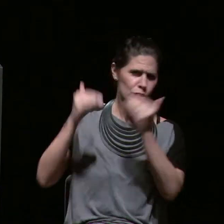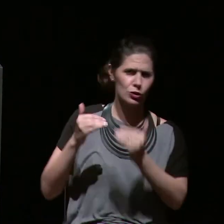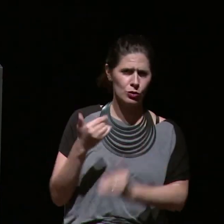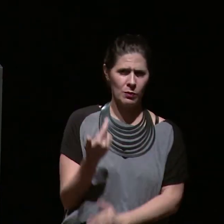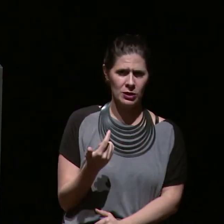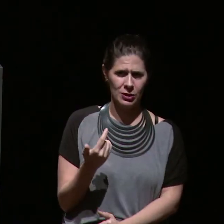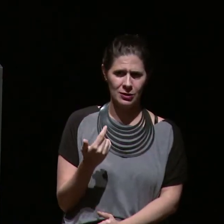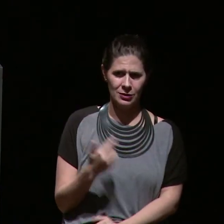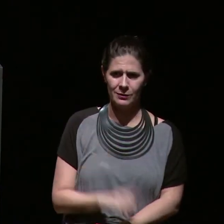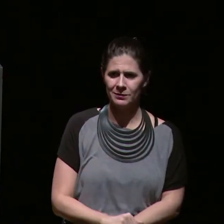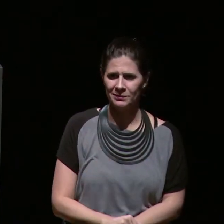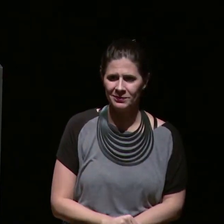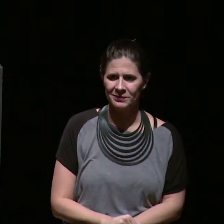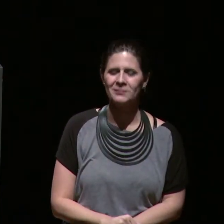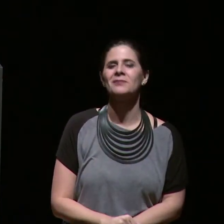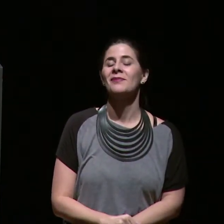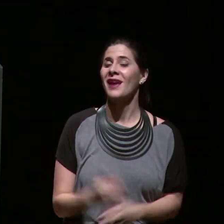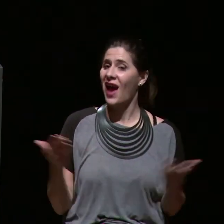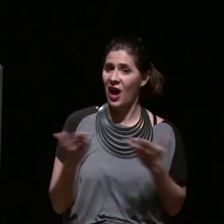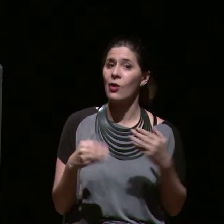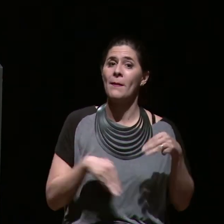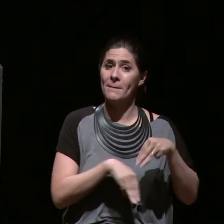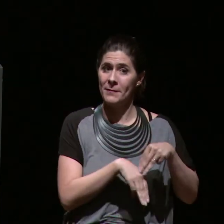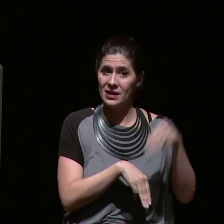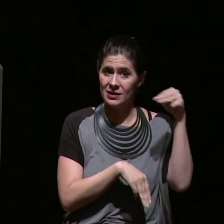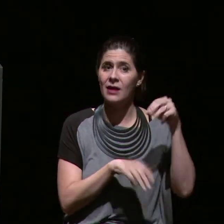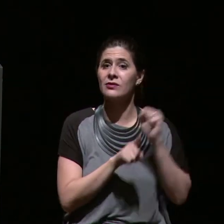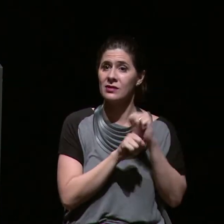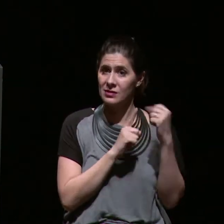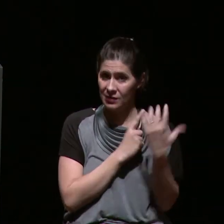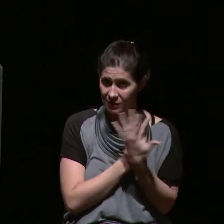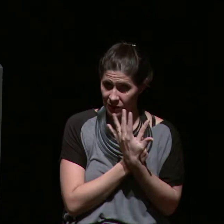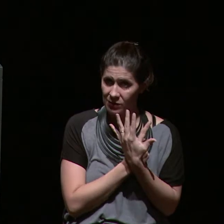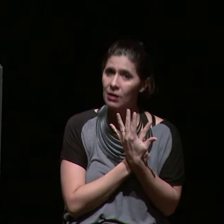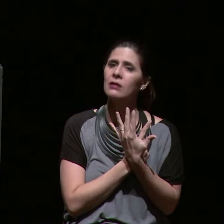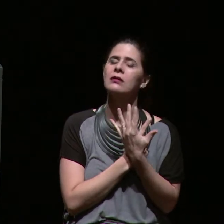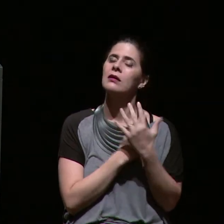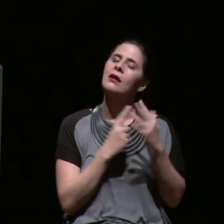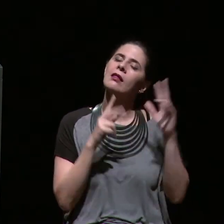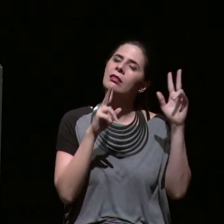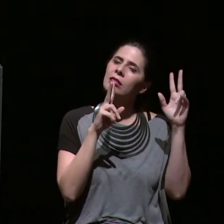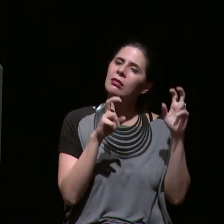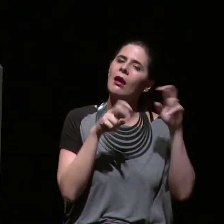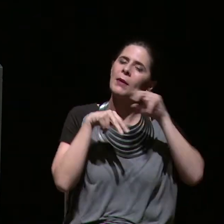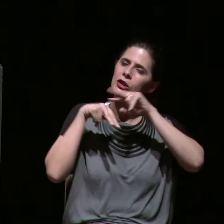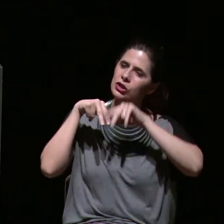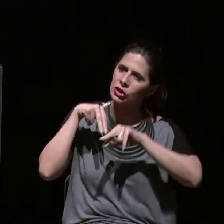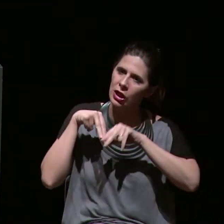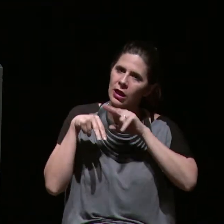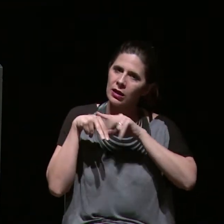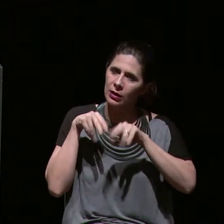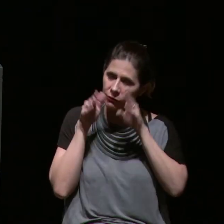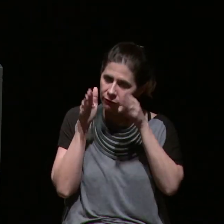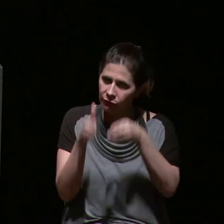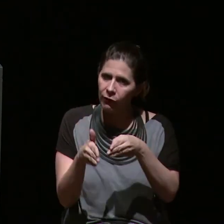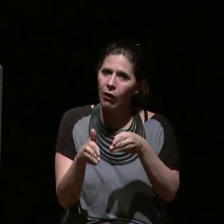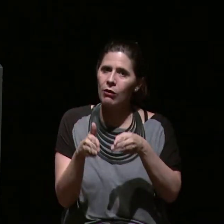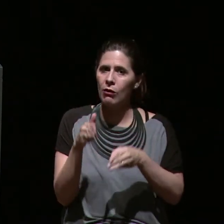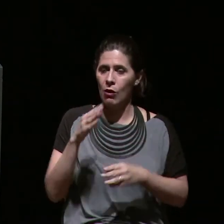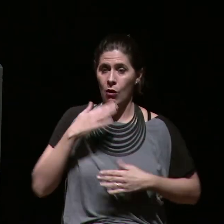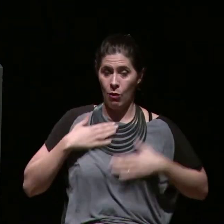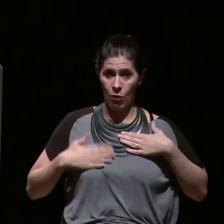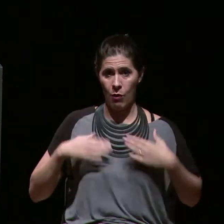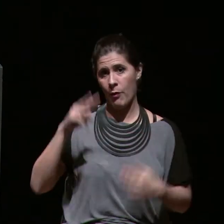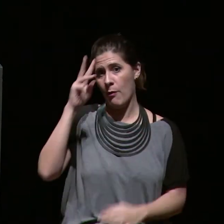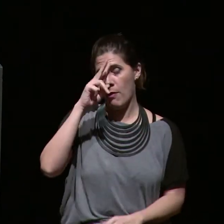Atualmente desenvolve pesquisa de mestrado em ciências sociais com enfoque em gênero, corpo e memória na Unifesp de São Paulo. É historiadora